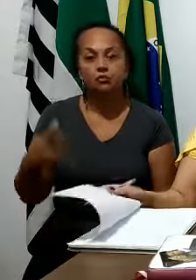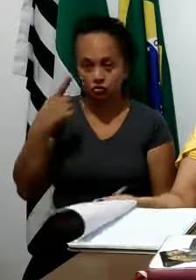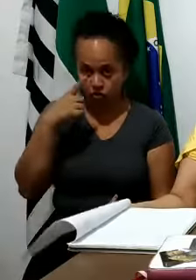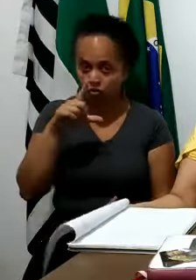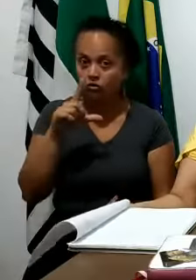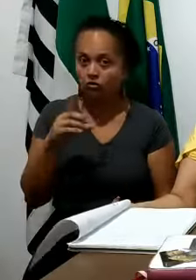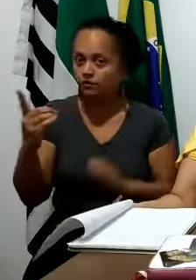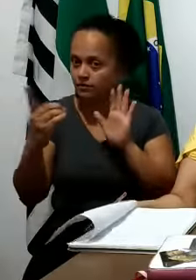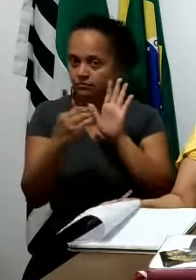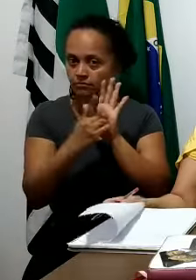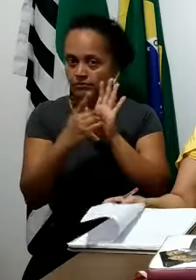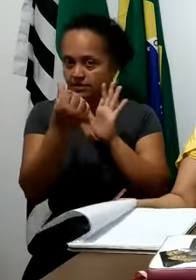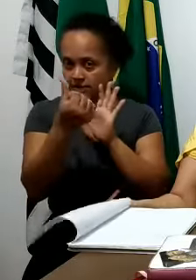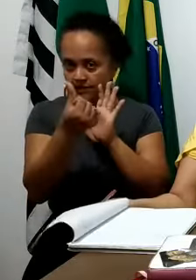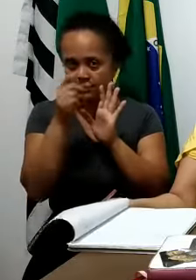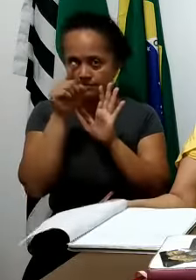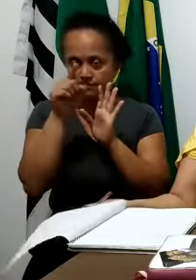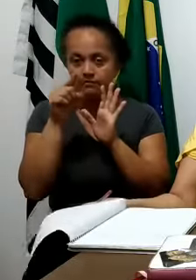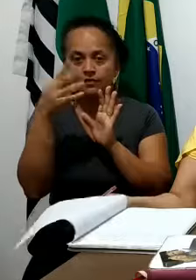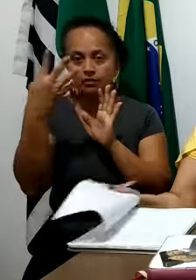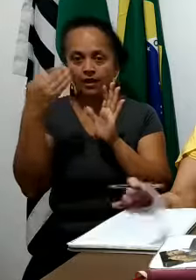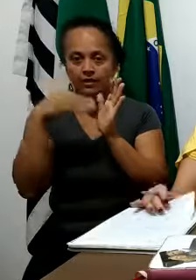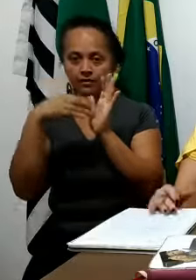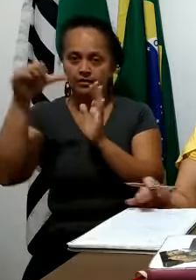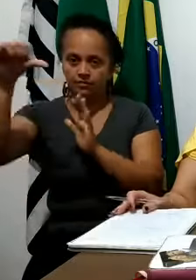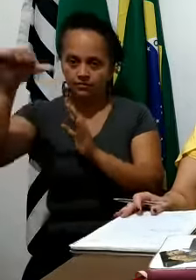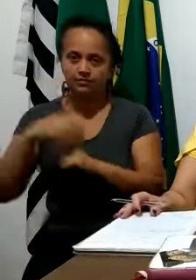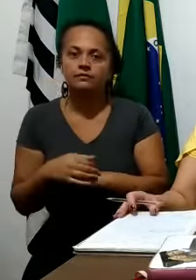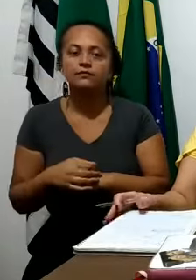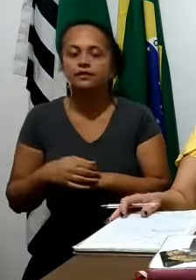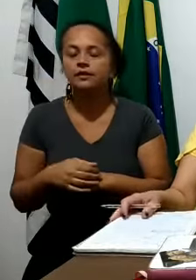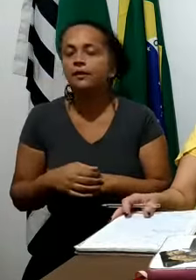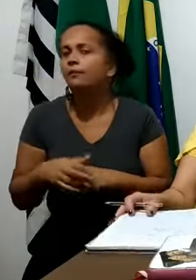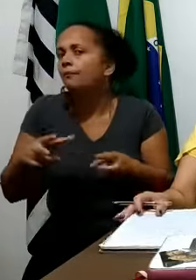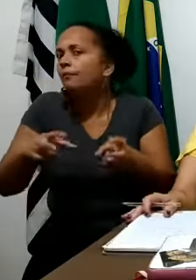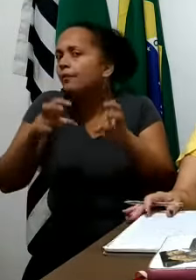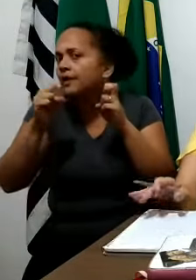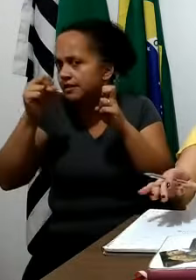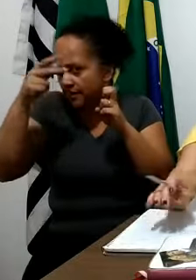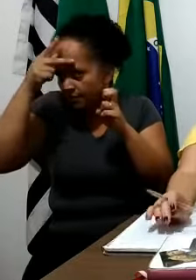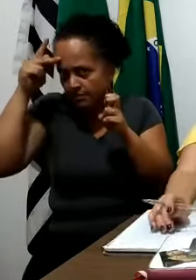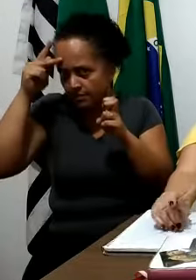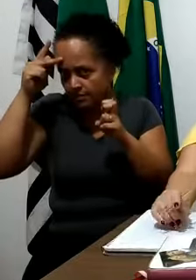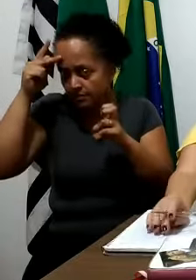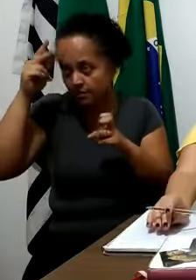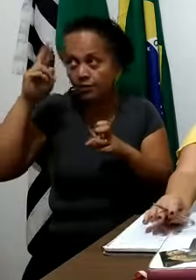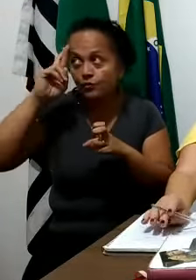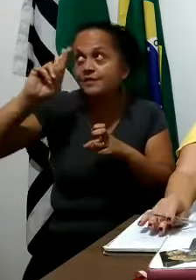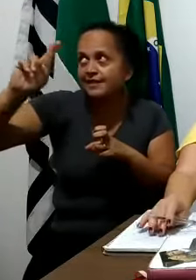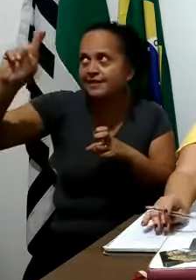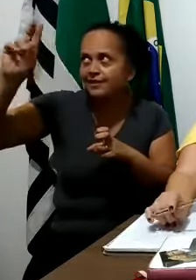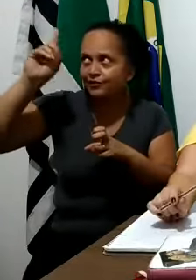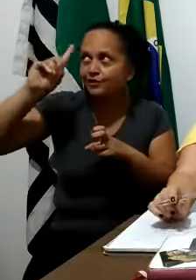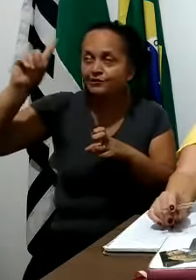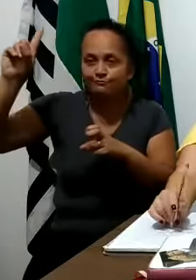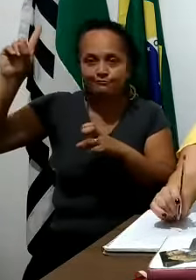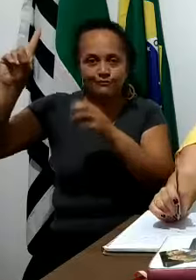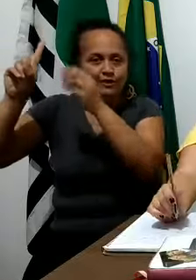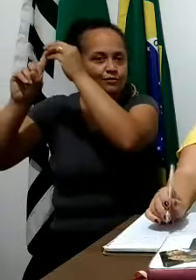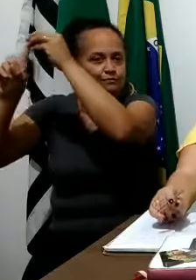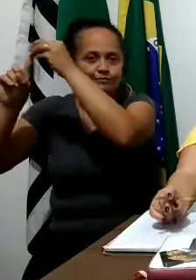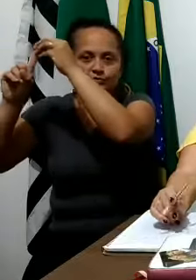diz: ouça, Israel, o Senhor nosso Deus, Ele é único. Ame ao Senhor seu Deus de todo